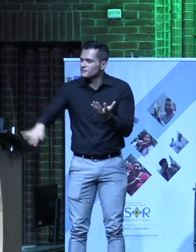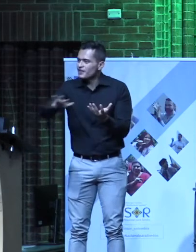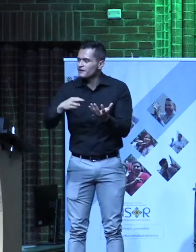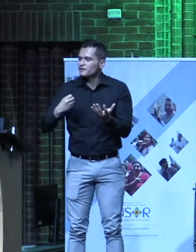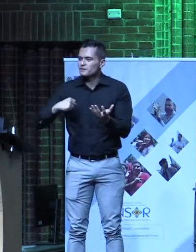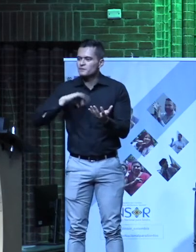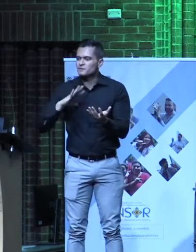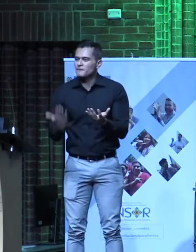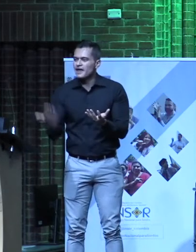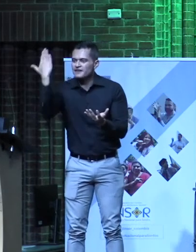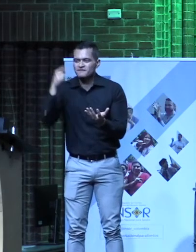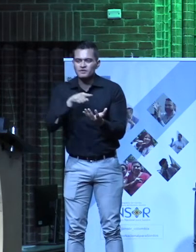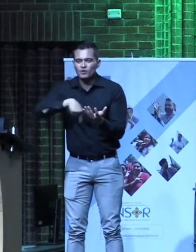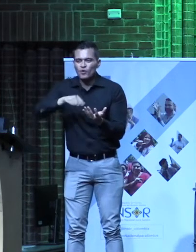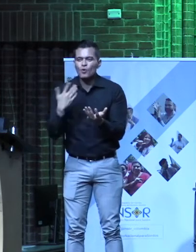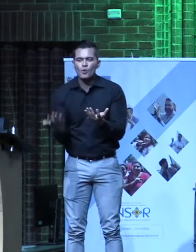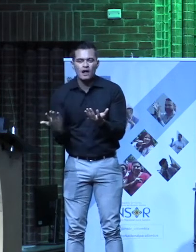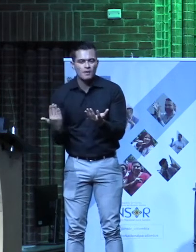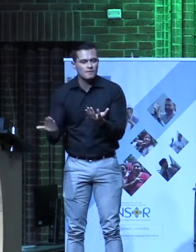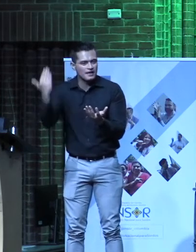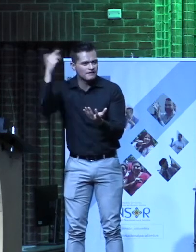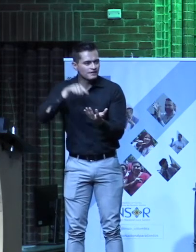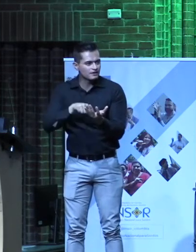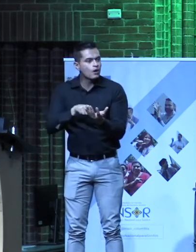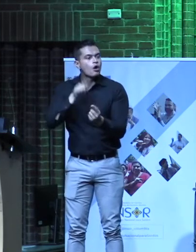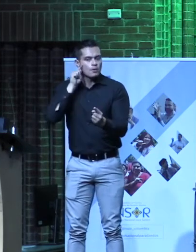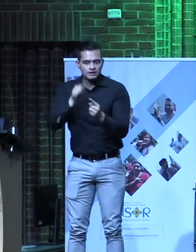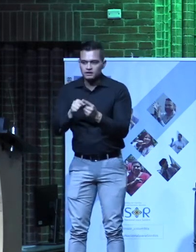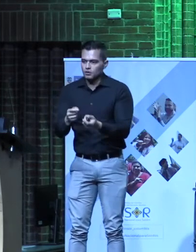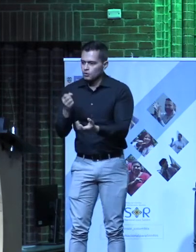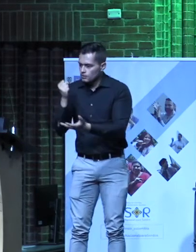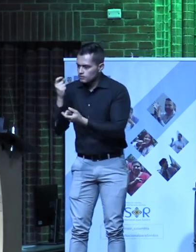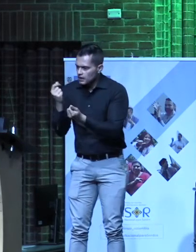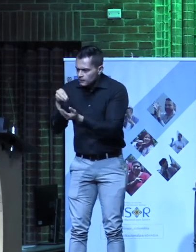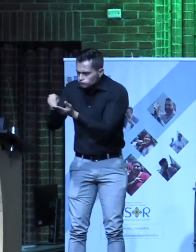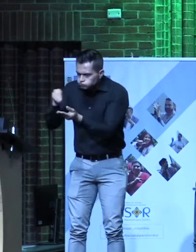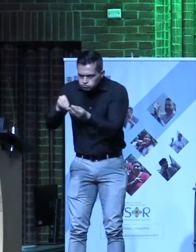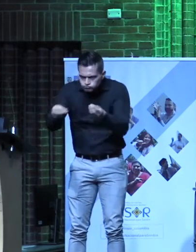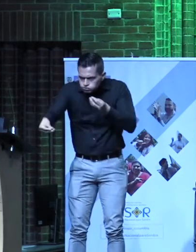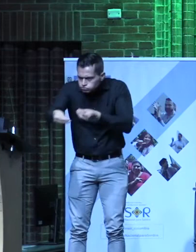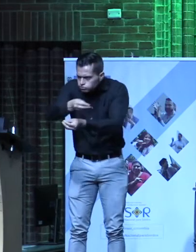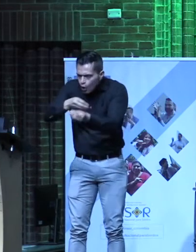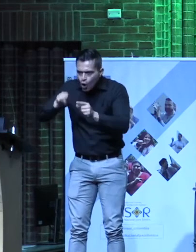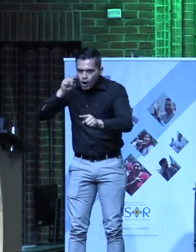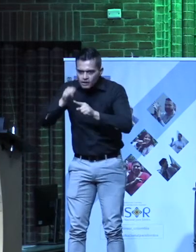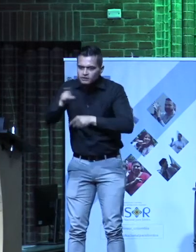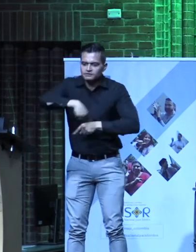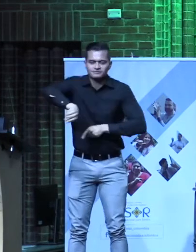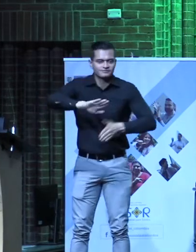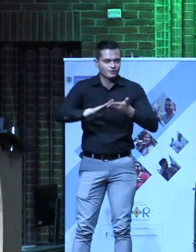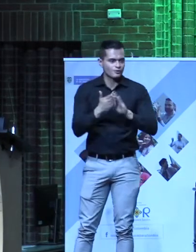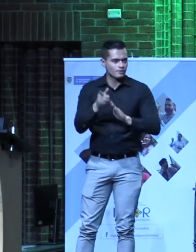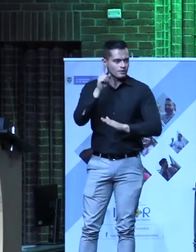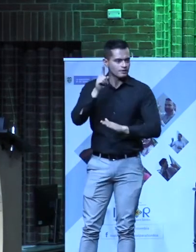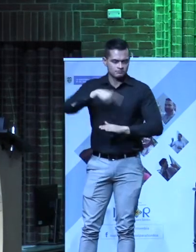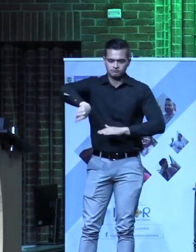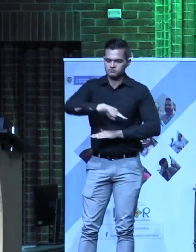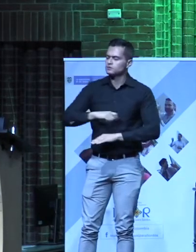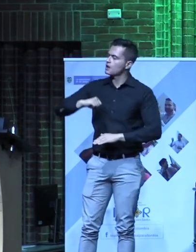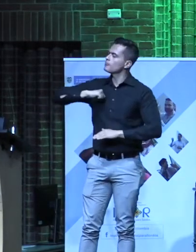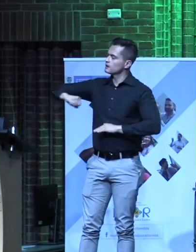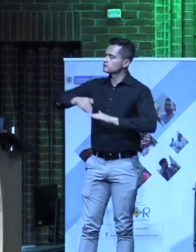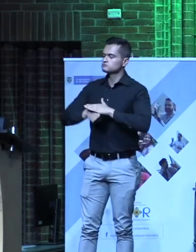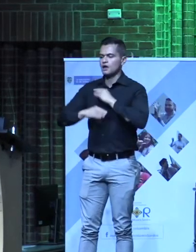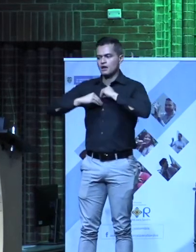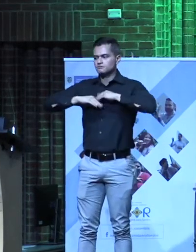es definitivamente garantizar derechos ciudadanos. Todos los servidores públicos estamos en la perspectiva de garantizar